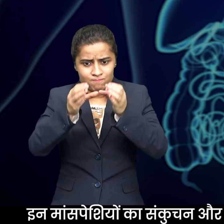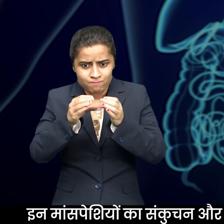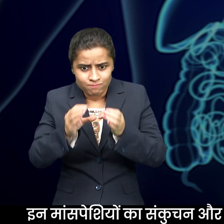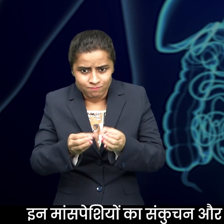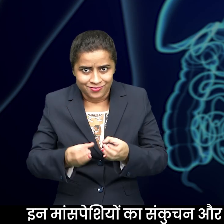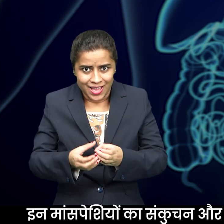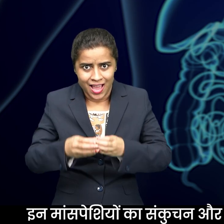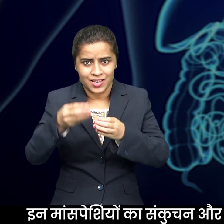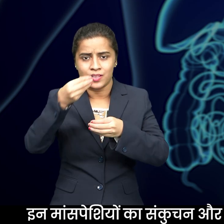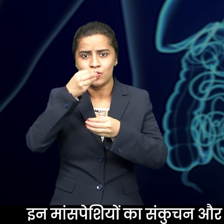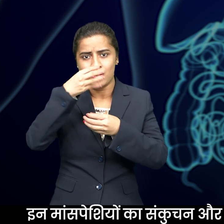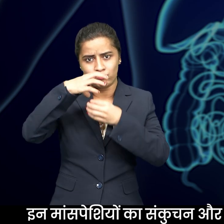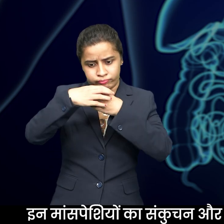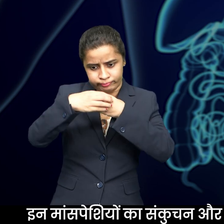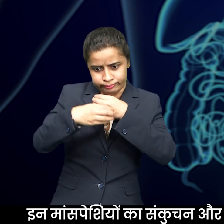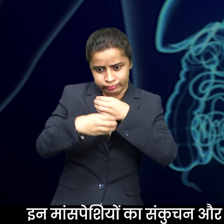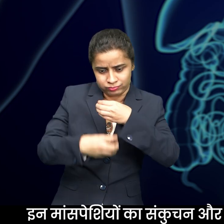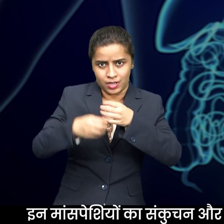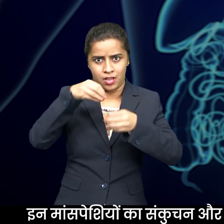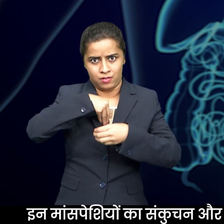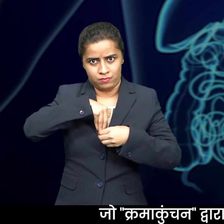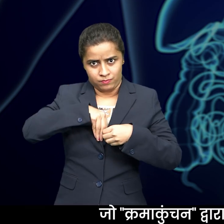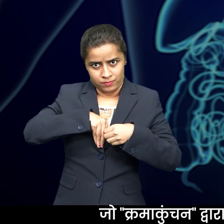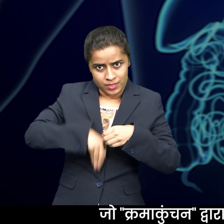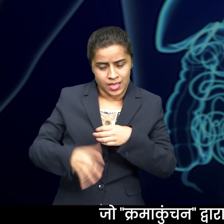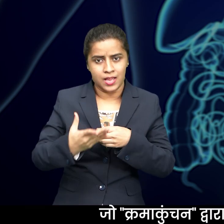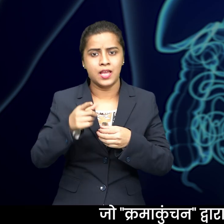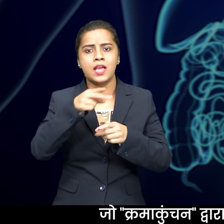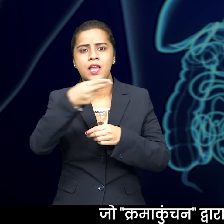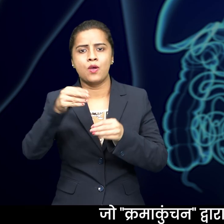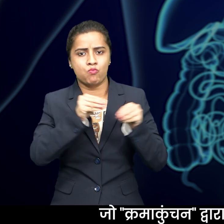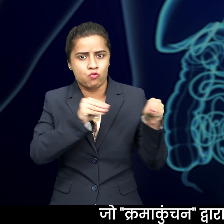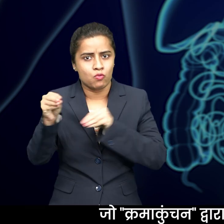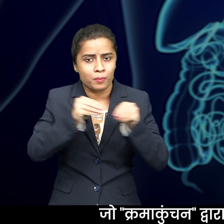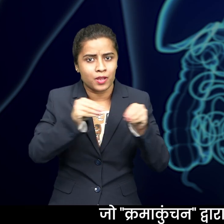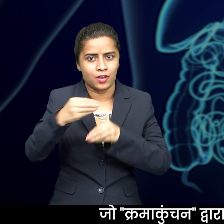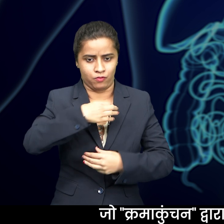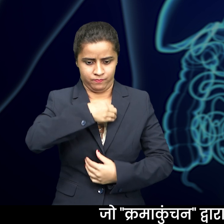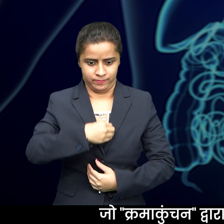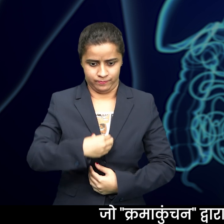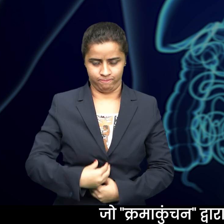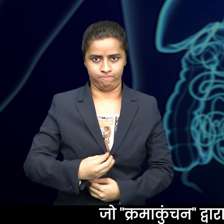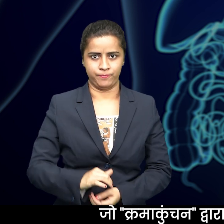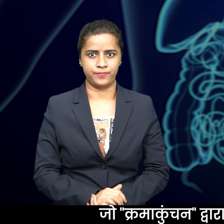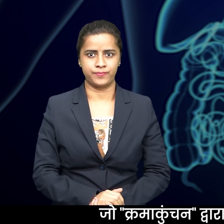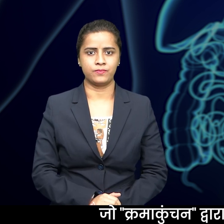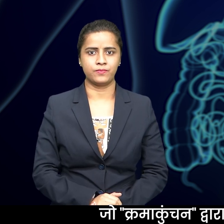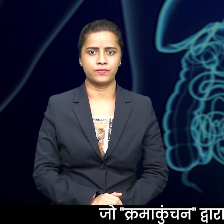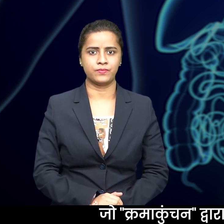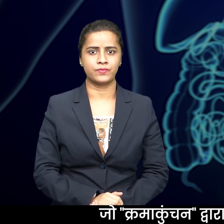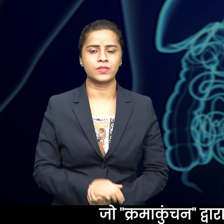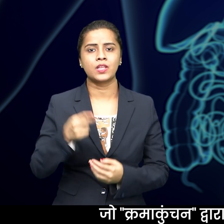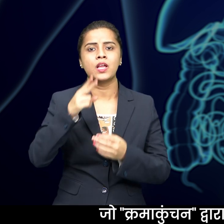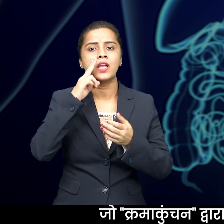लहर जैसी गति उत्पन्न होती है जो क्रमाकुंचन द्वारा पेट में बोलस